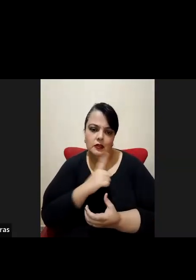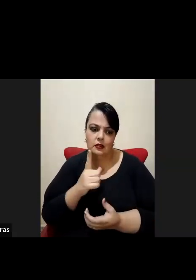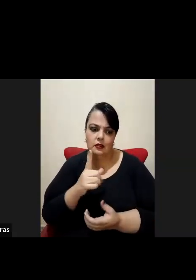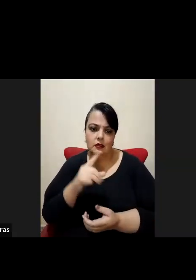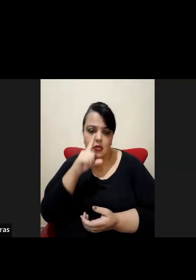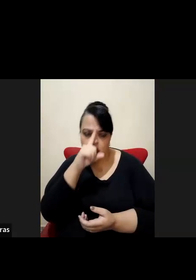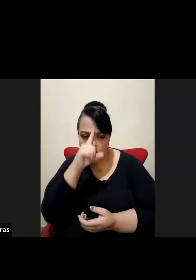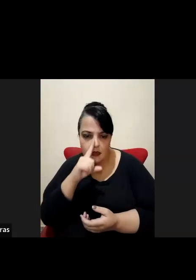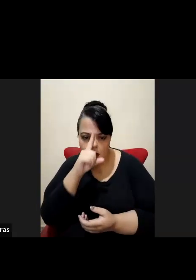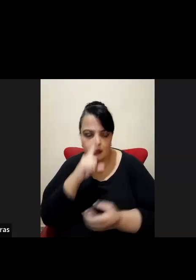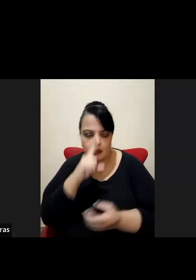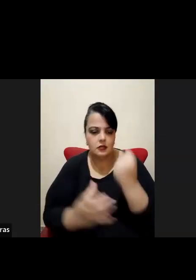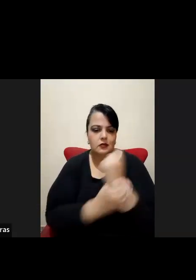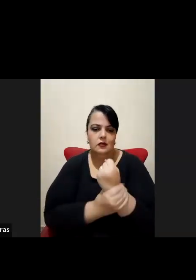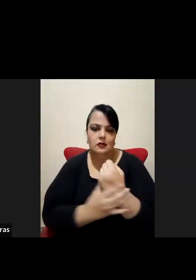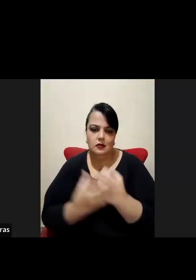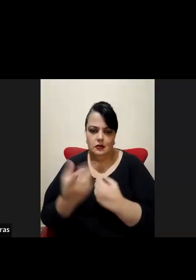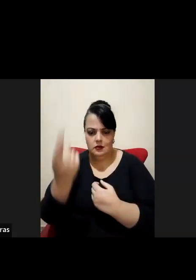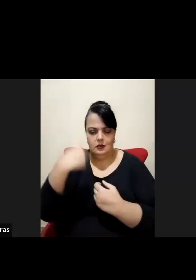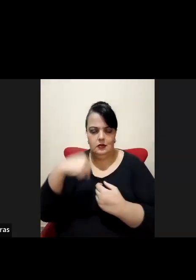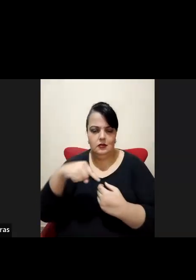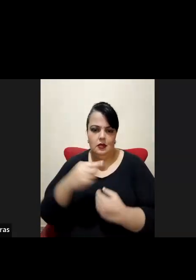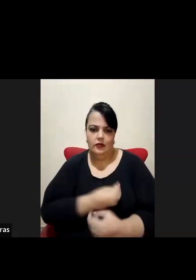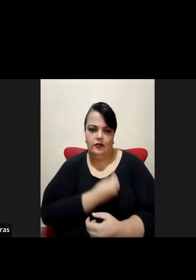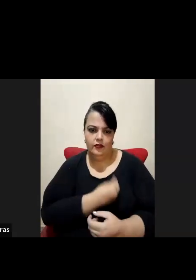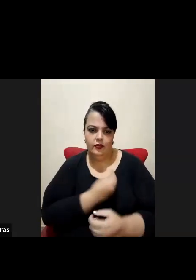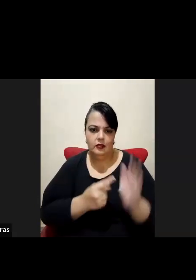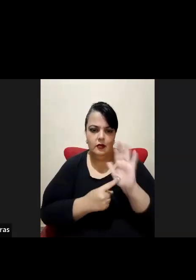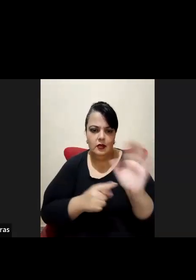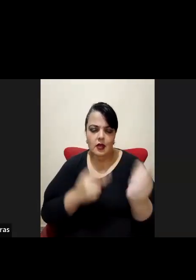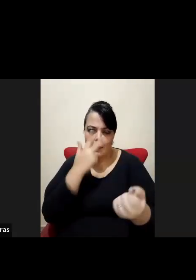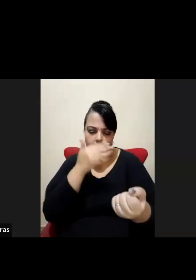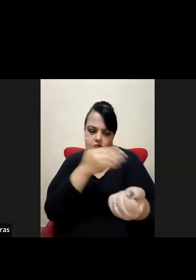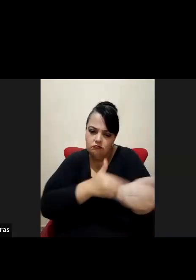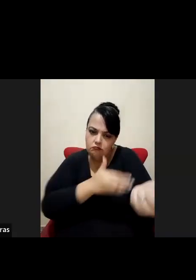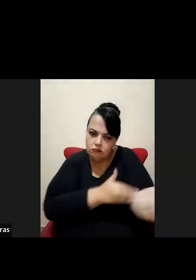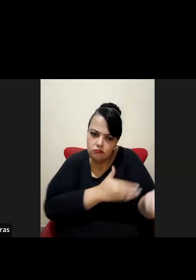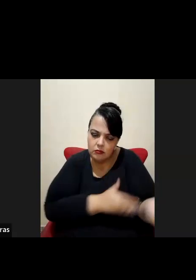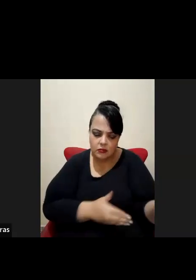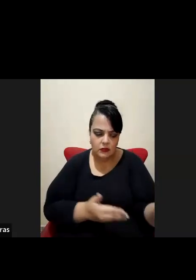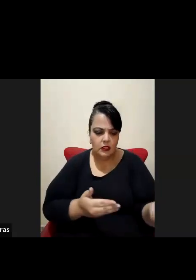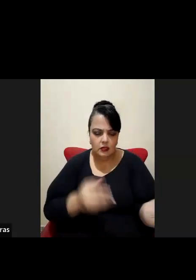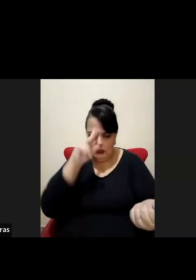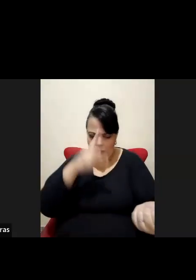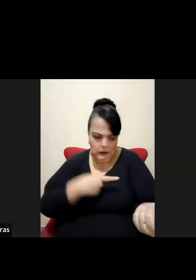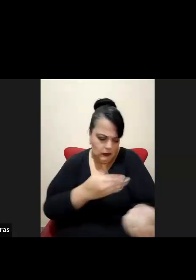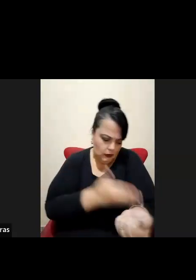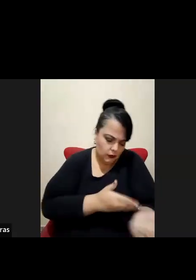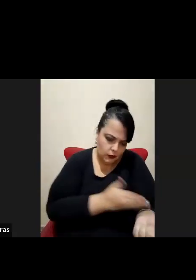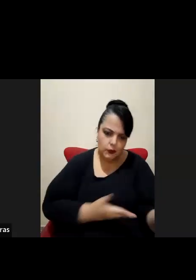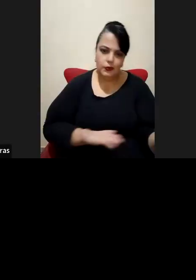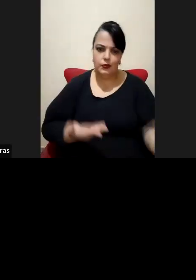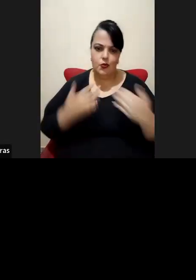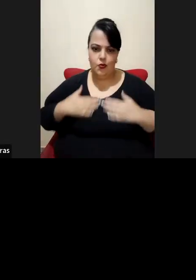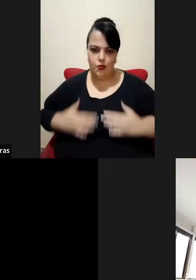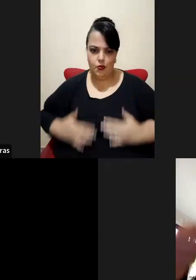própria segurança, seja pela própria exposição a cortes executados no próprio corpo, seja por exposição